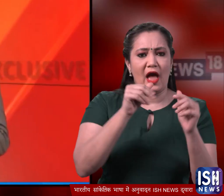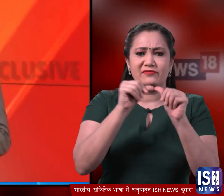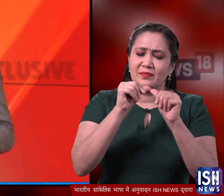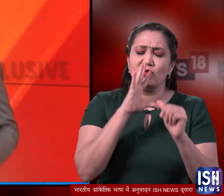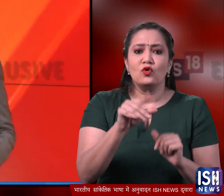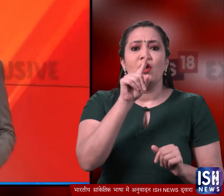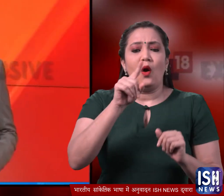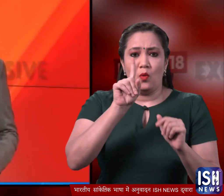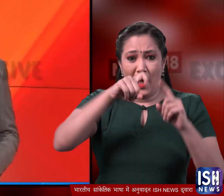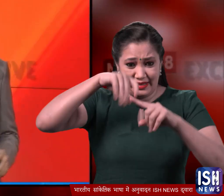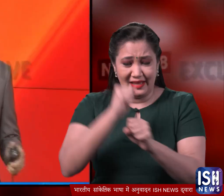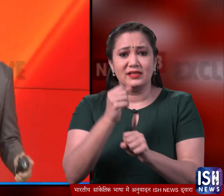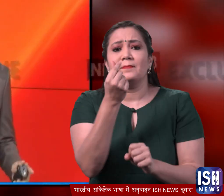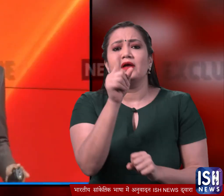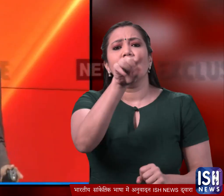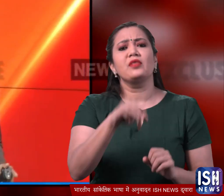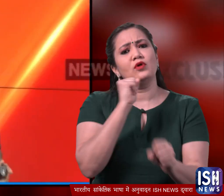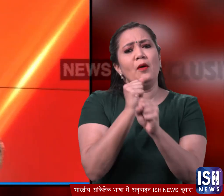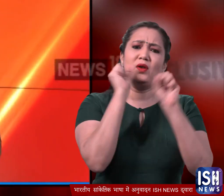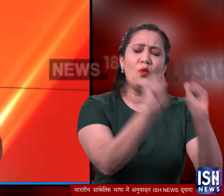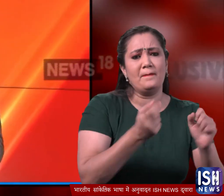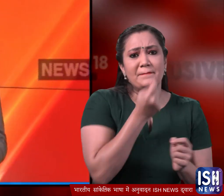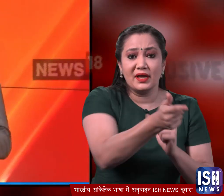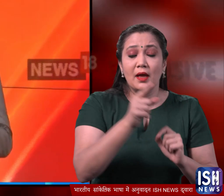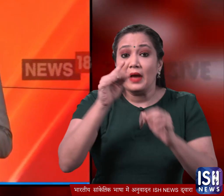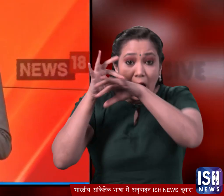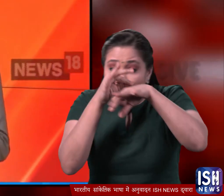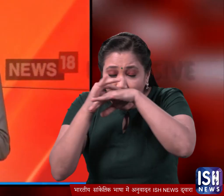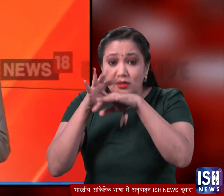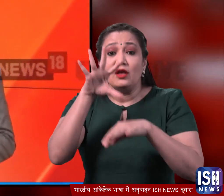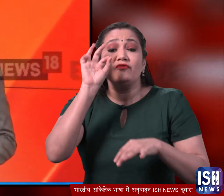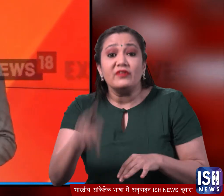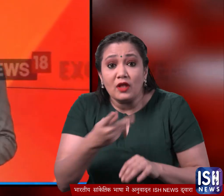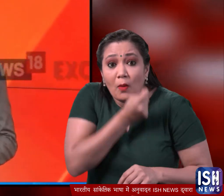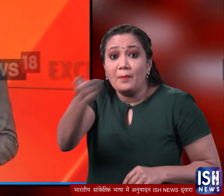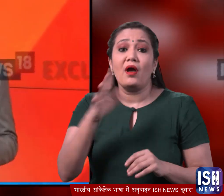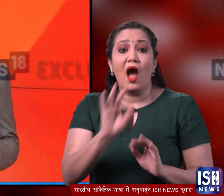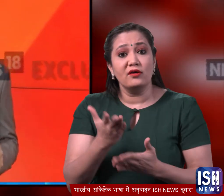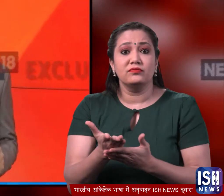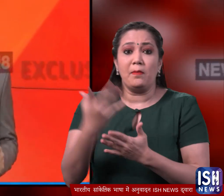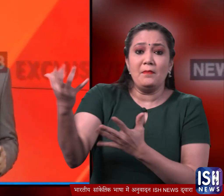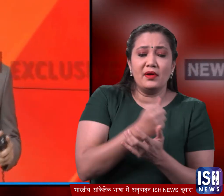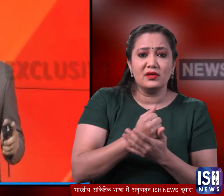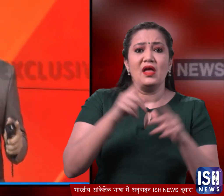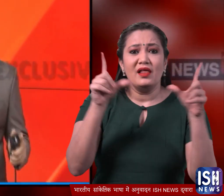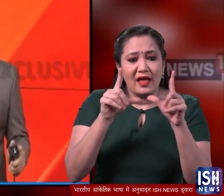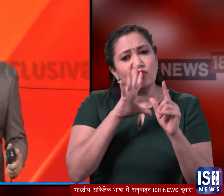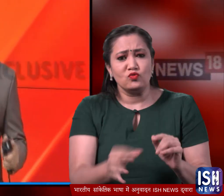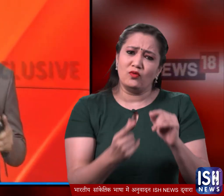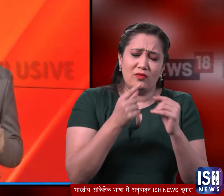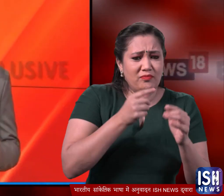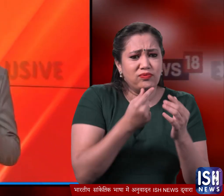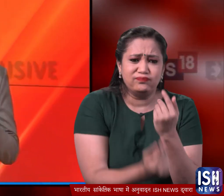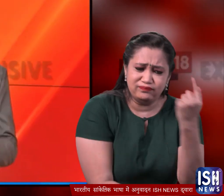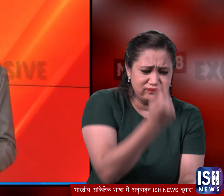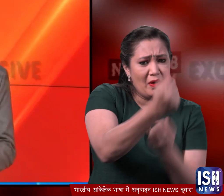सरकारी रेट तो 1,000 रुपए किलो है, लेकिन नशे के बाजार में वही अफीम 50,000 रुपए किलो बिकती है, जिसकी वजह से लाइसेंसी खेती की आड़